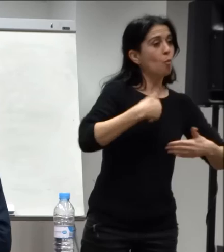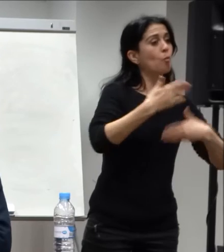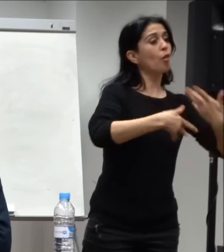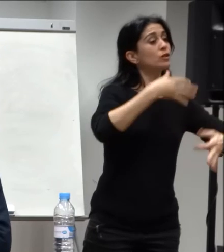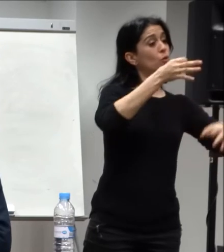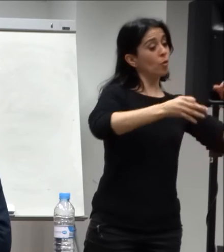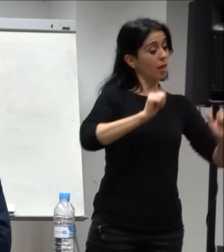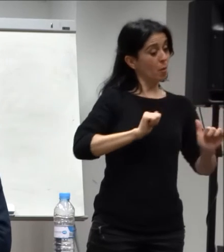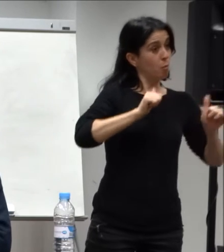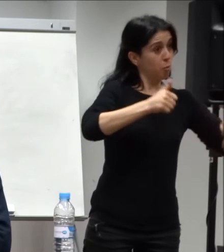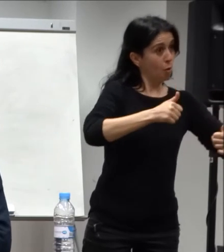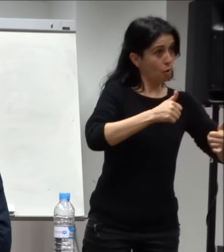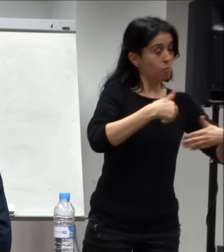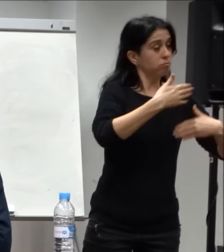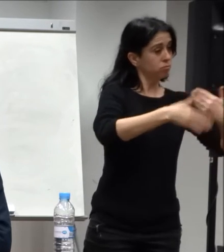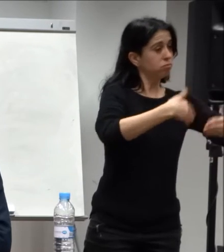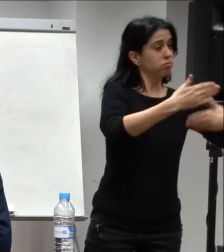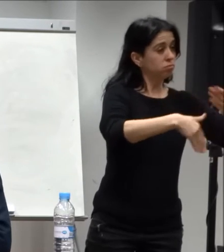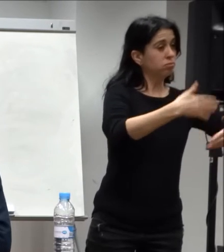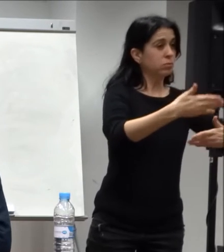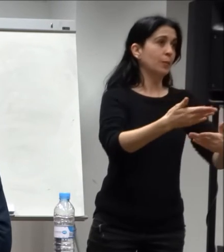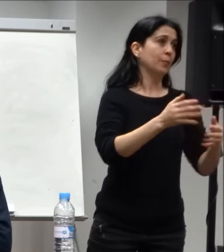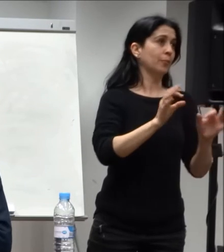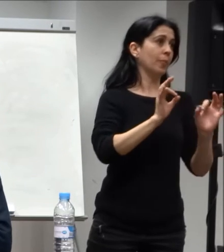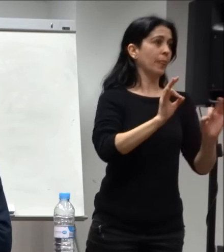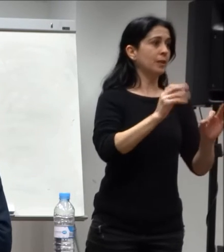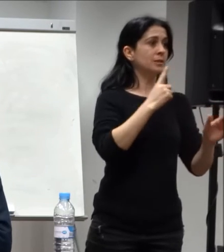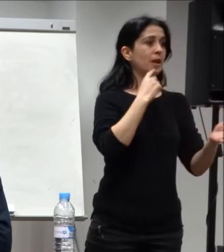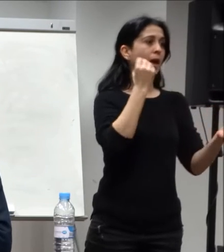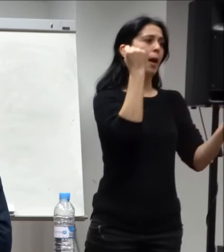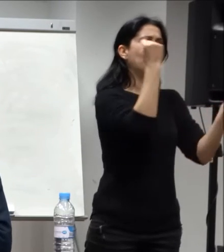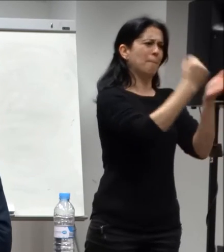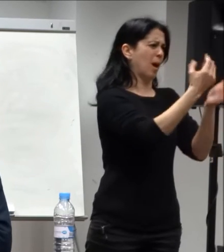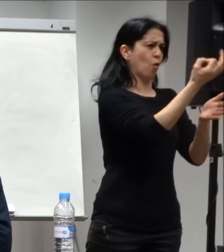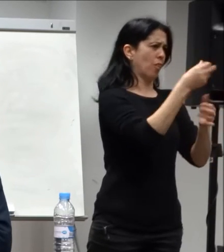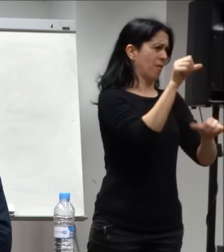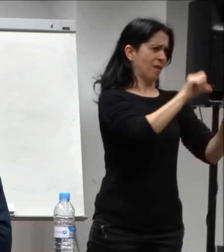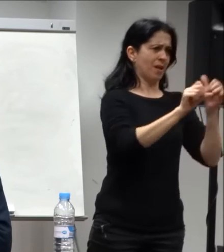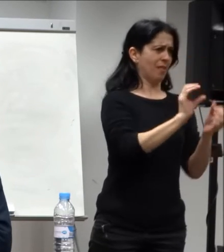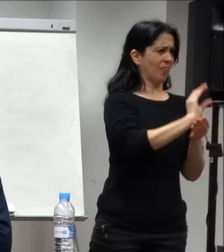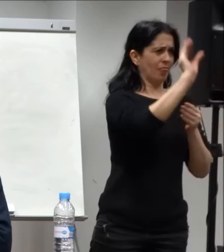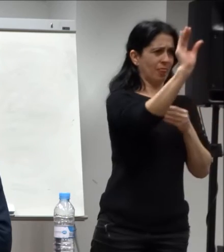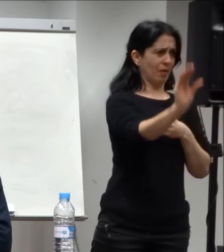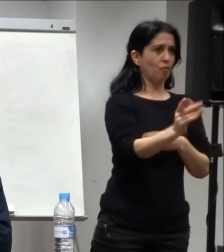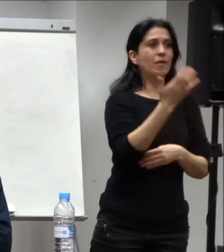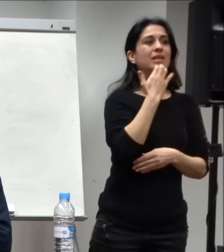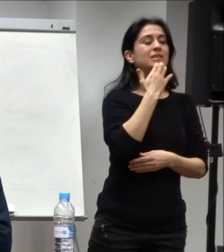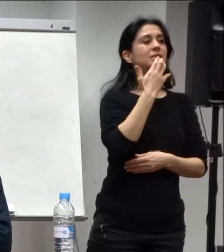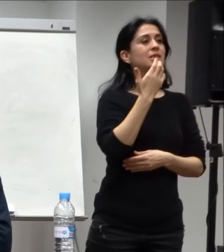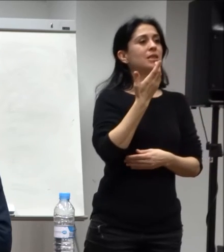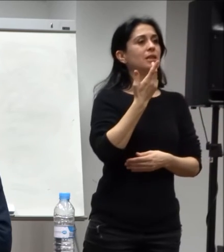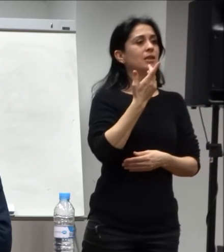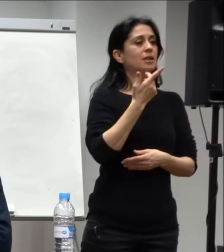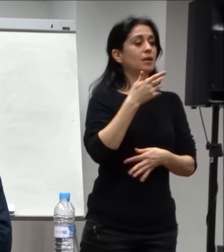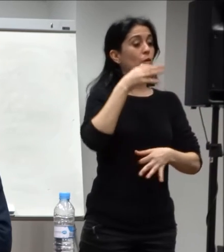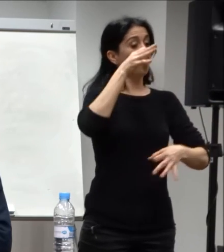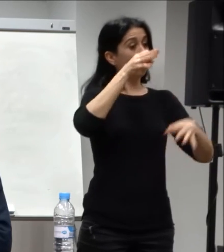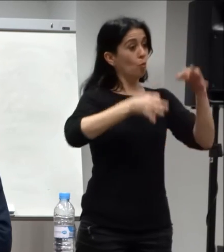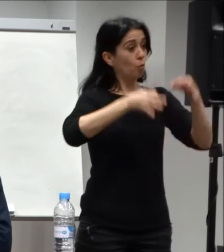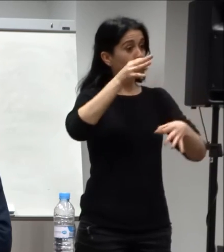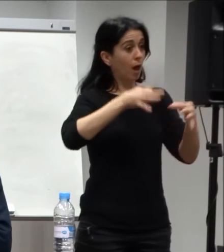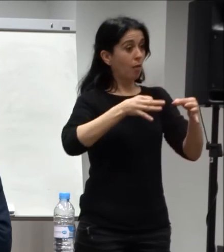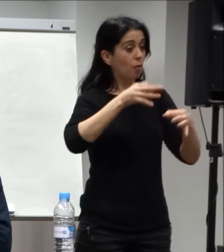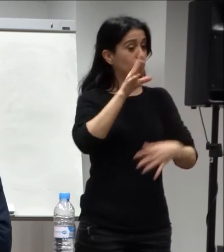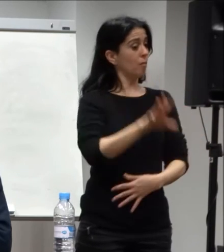allá de las cantidades que un banco está obligado a devolver si la cláusula o el juzgado se